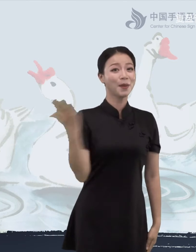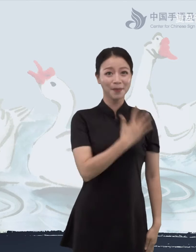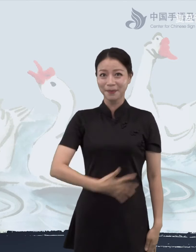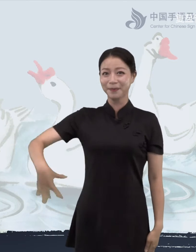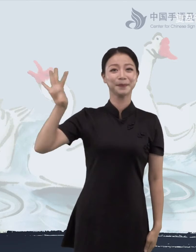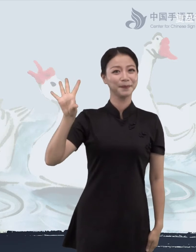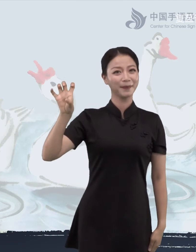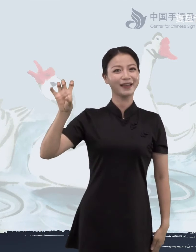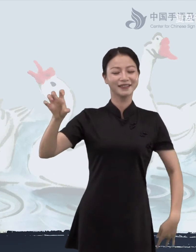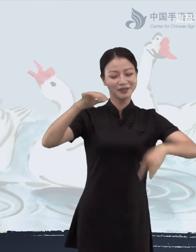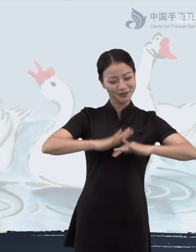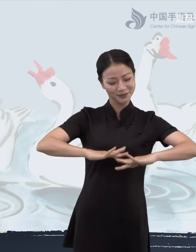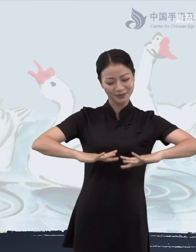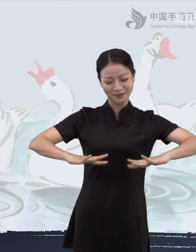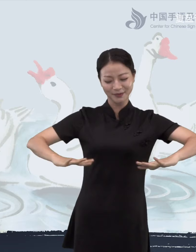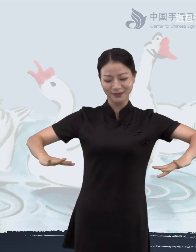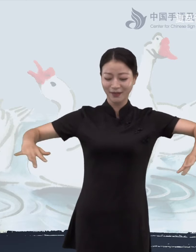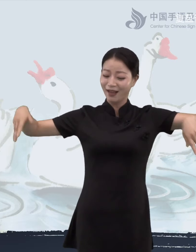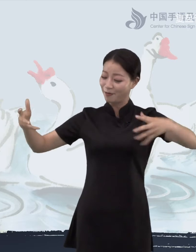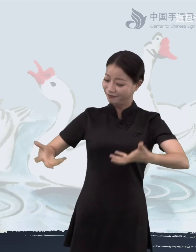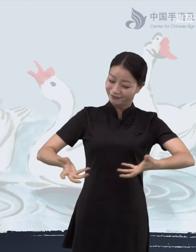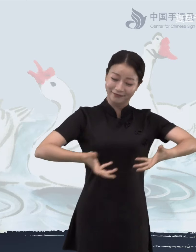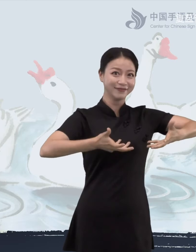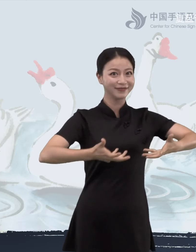白毛浮绿水，